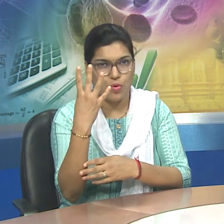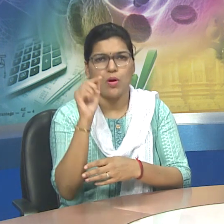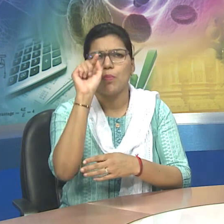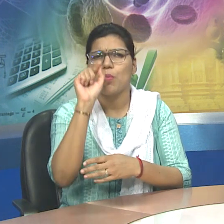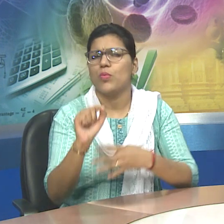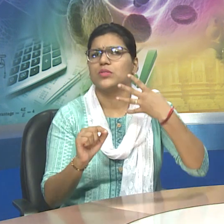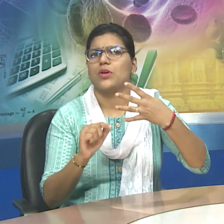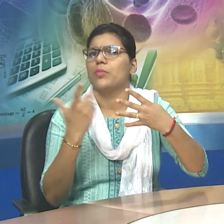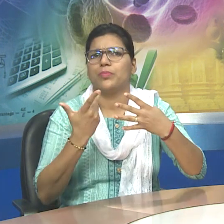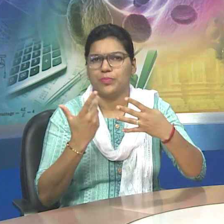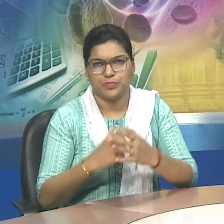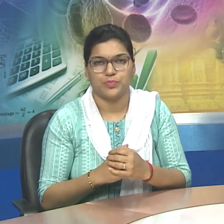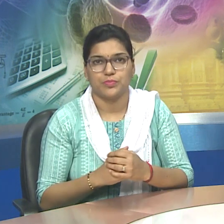राज्य के 4 घटक हैं।